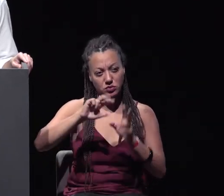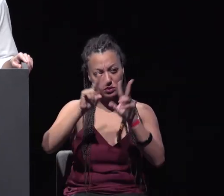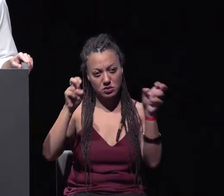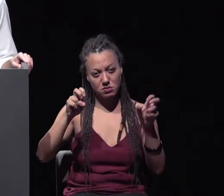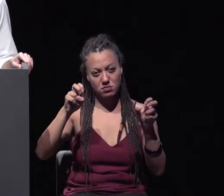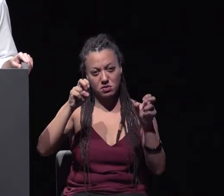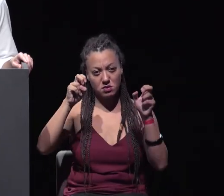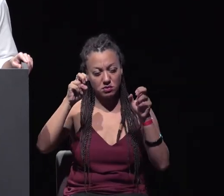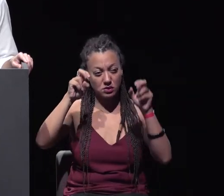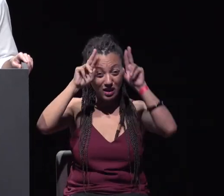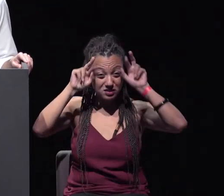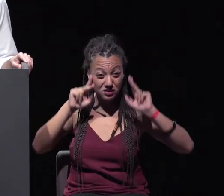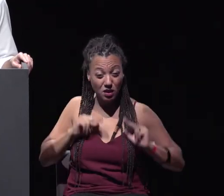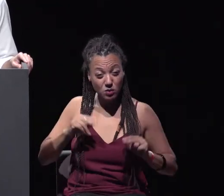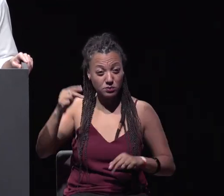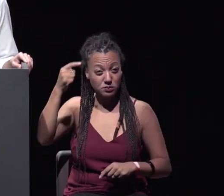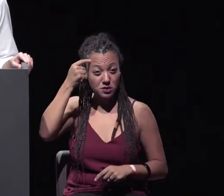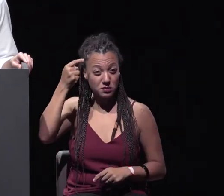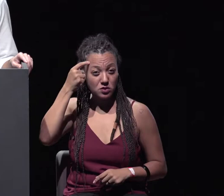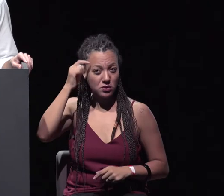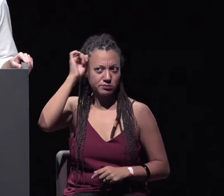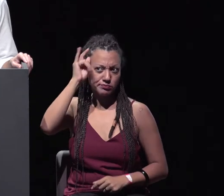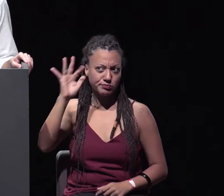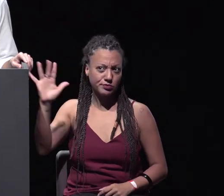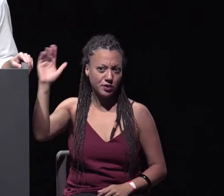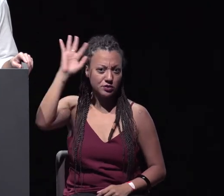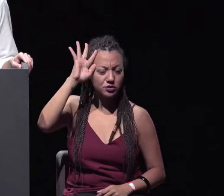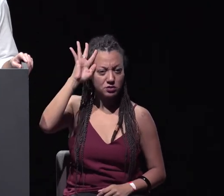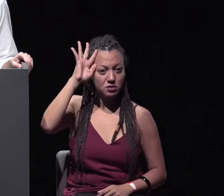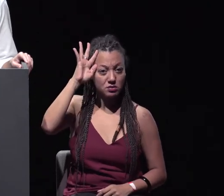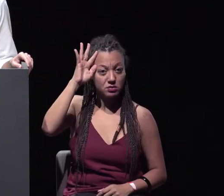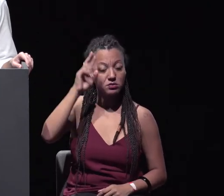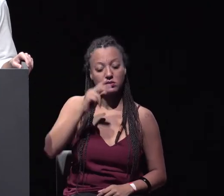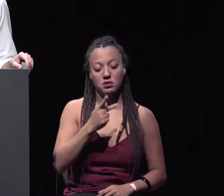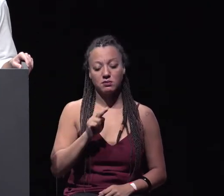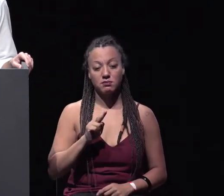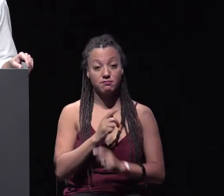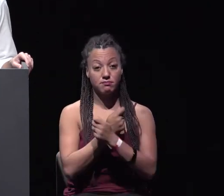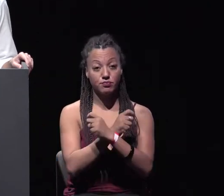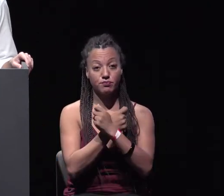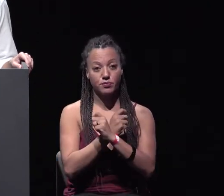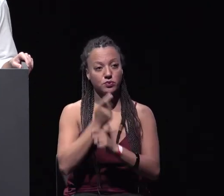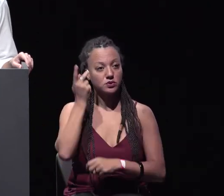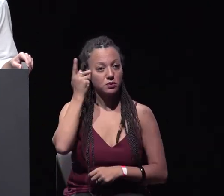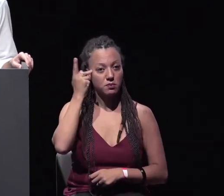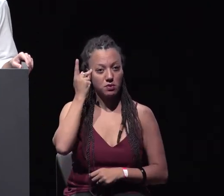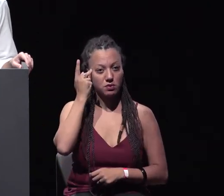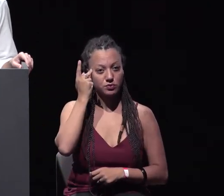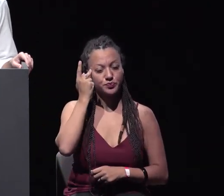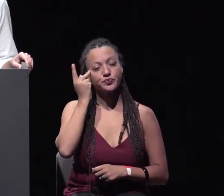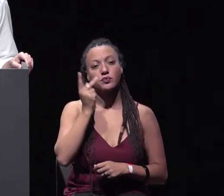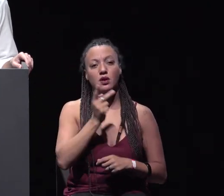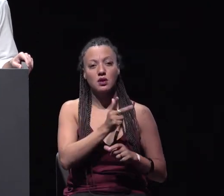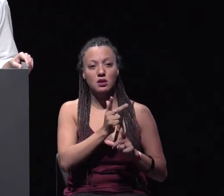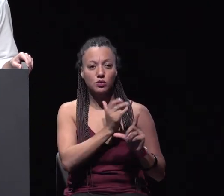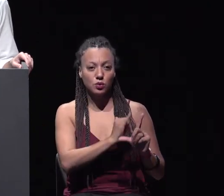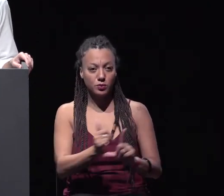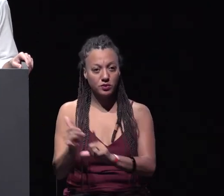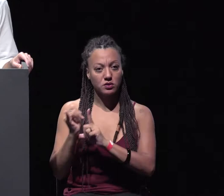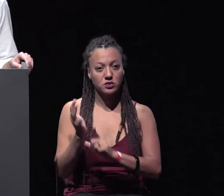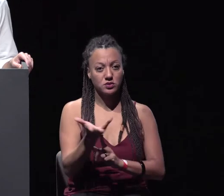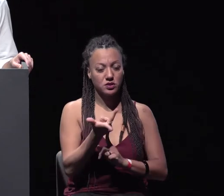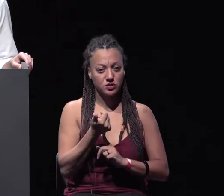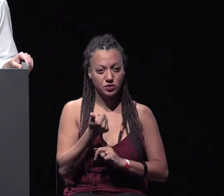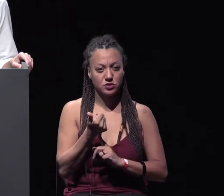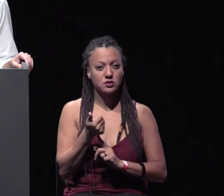identidade imaginário da puc de são paulo o produtor cultural documentarista e artista plástico foi membro do